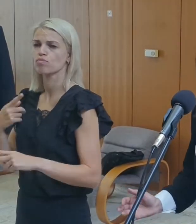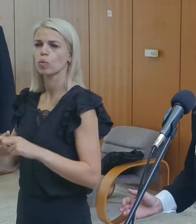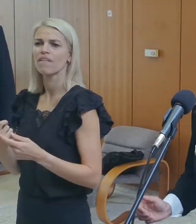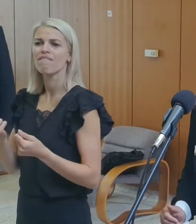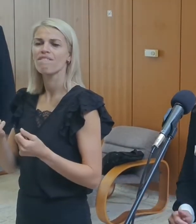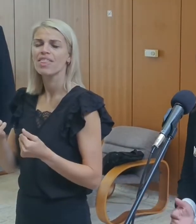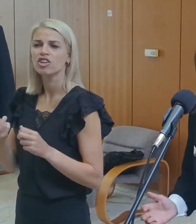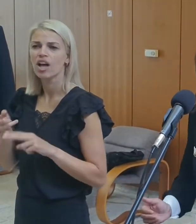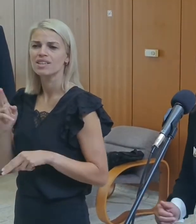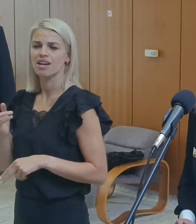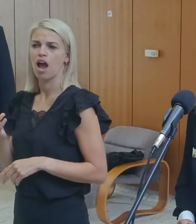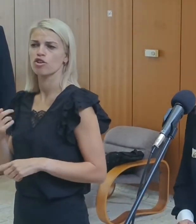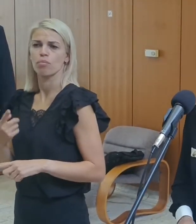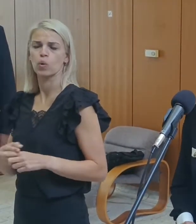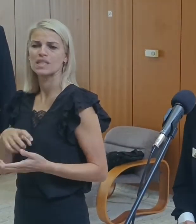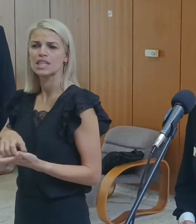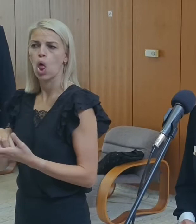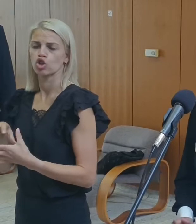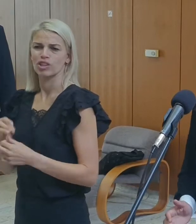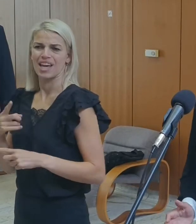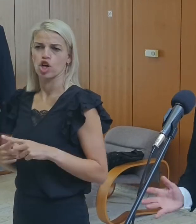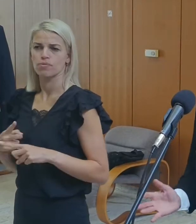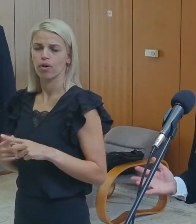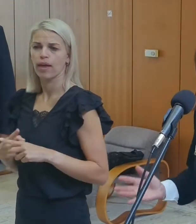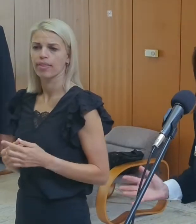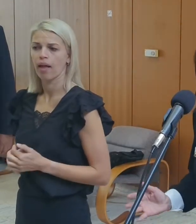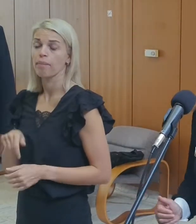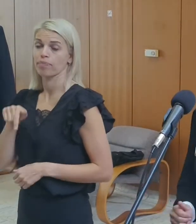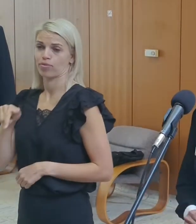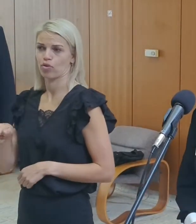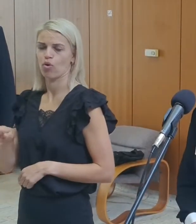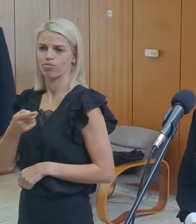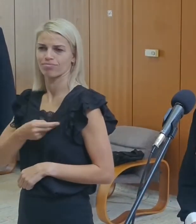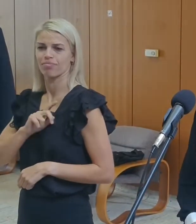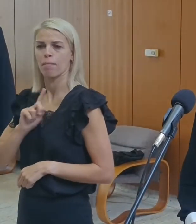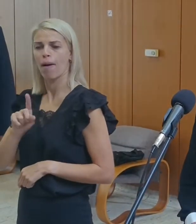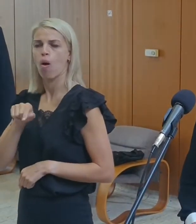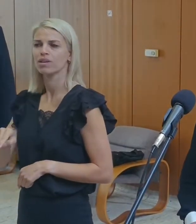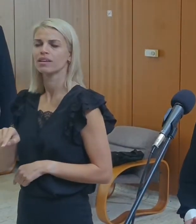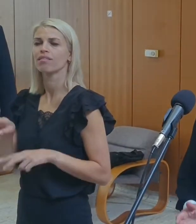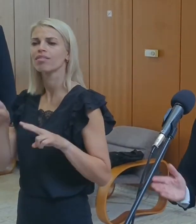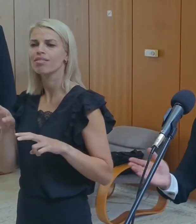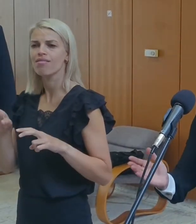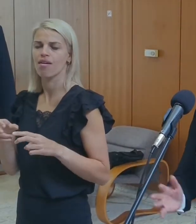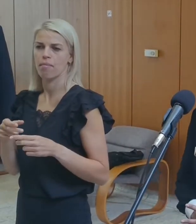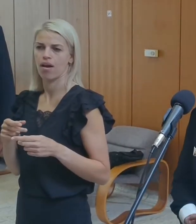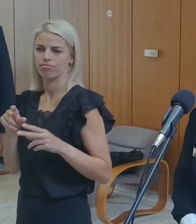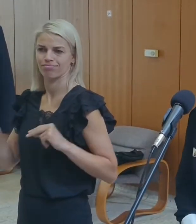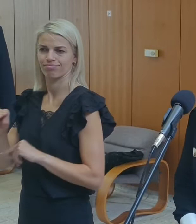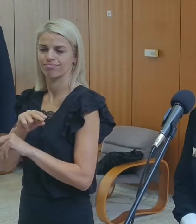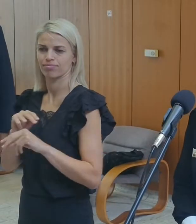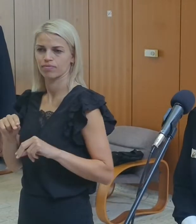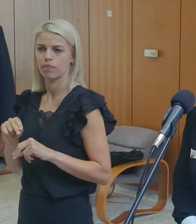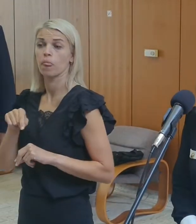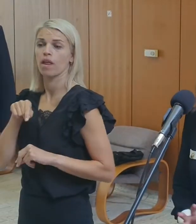vôbec voči zložkám vlastne, ktoré sú ozbrojené. Toto si myslím, že bolo na mieste, ako otvoriť túto tému a toto je cesta